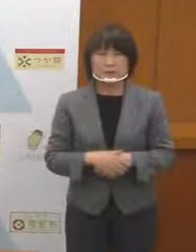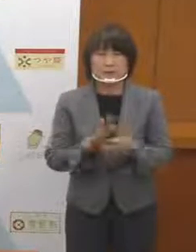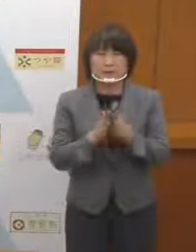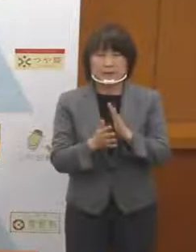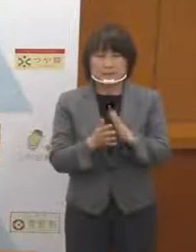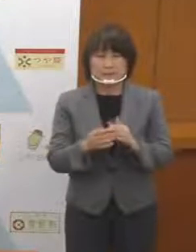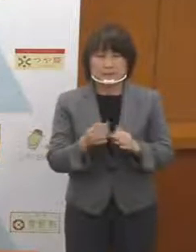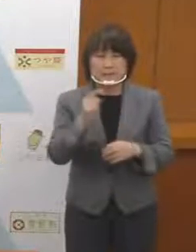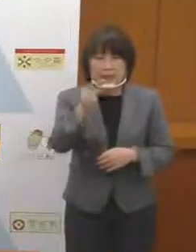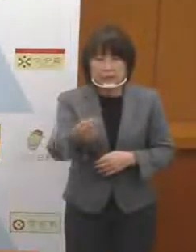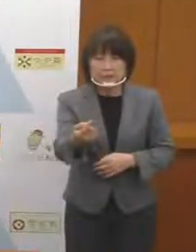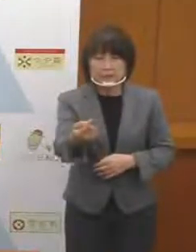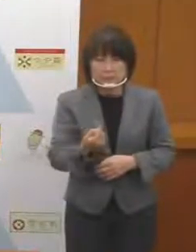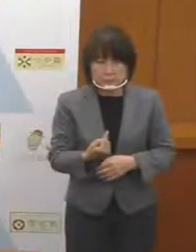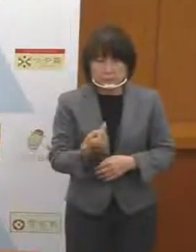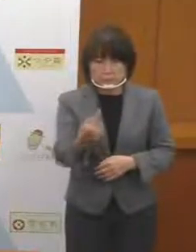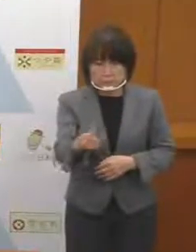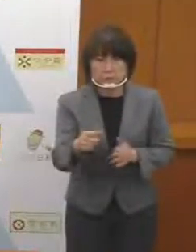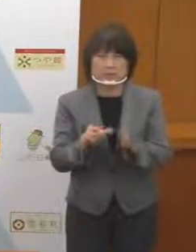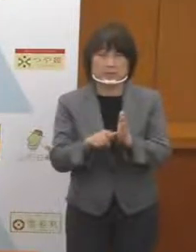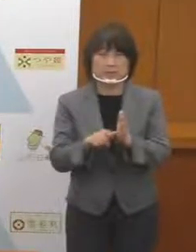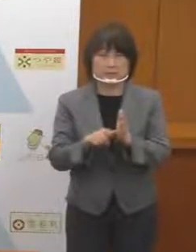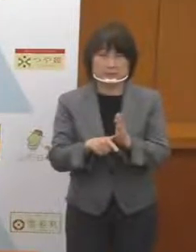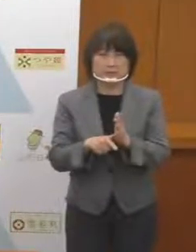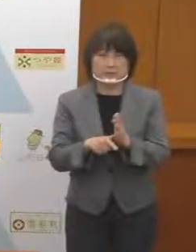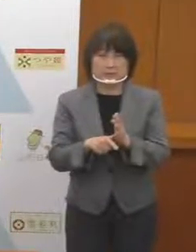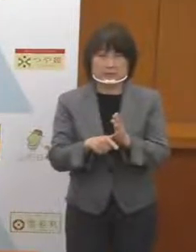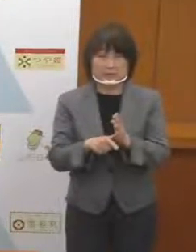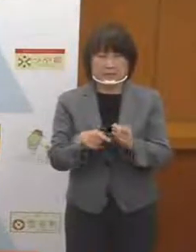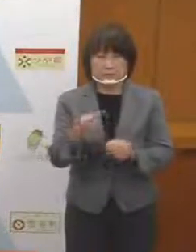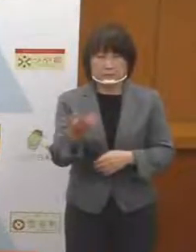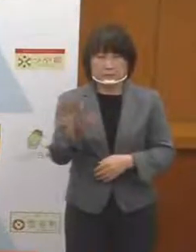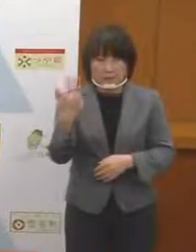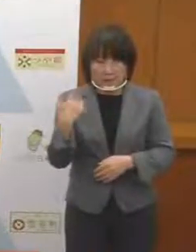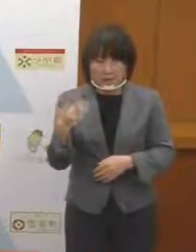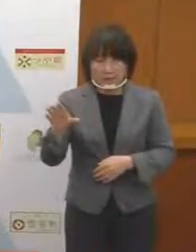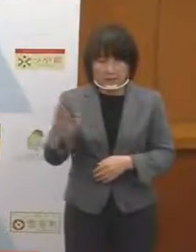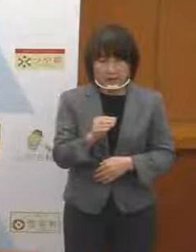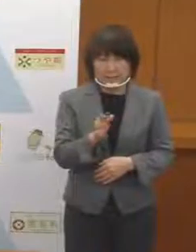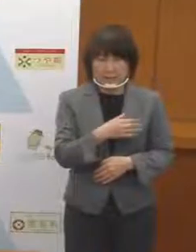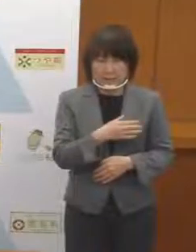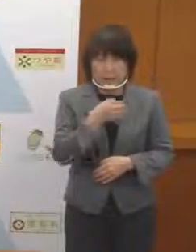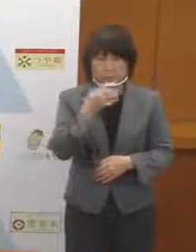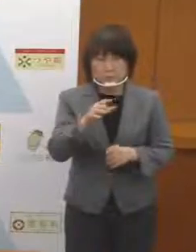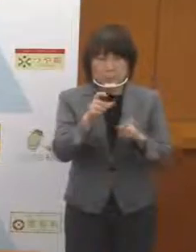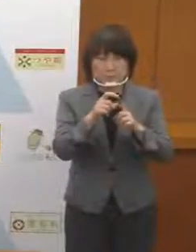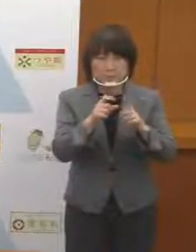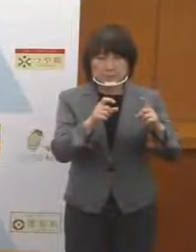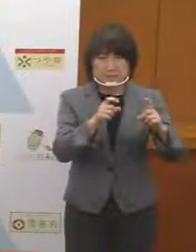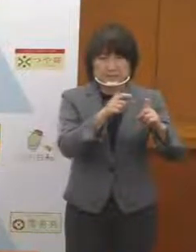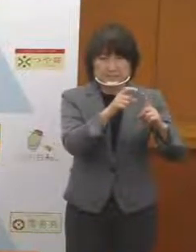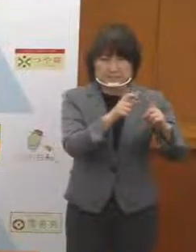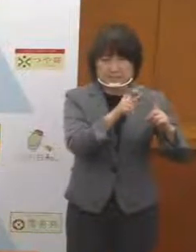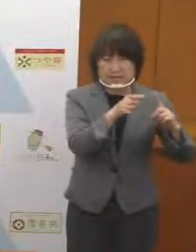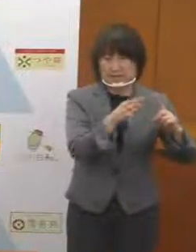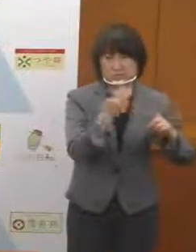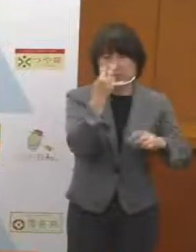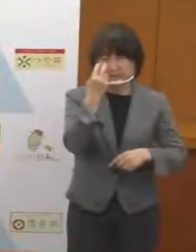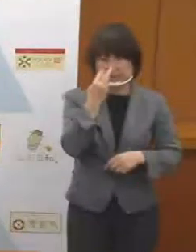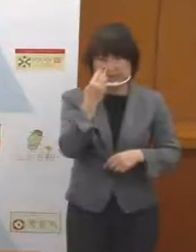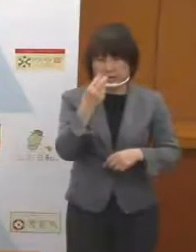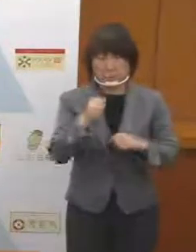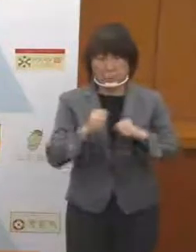県外と往来する際にはですね事前事後に無料の pcr 検査を活用するなど